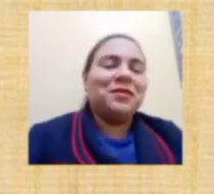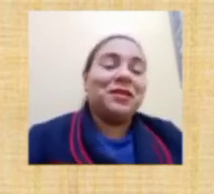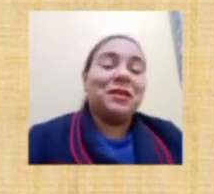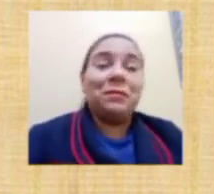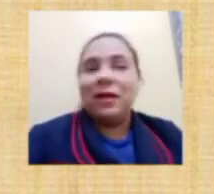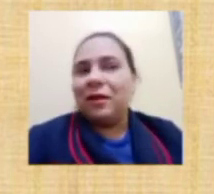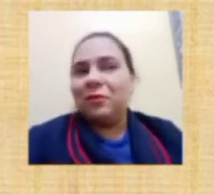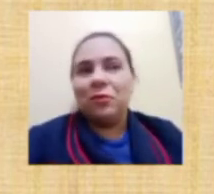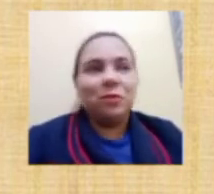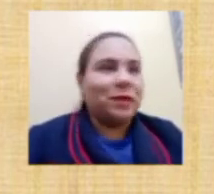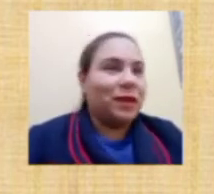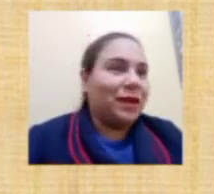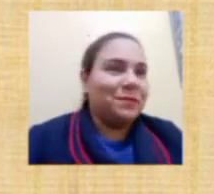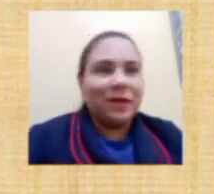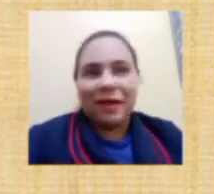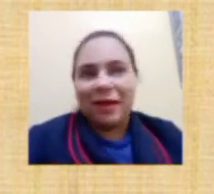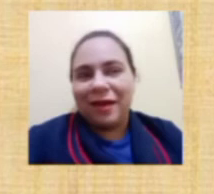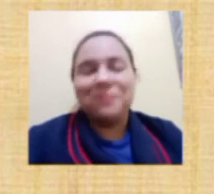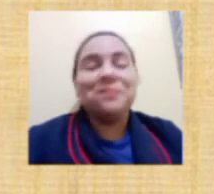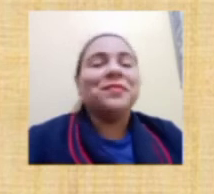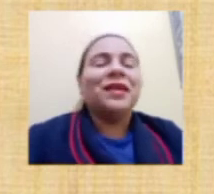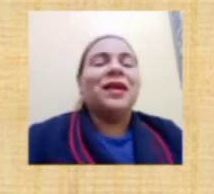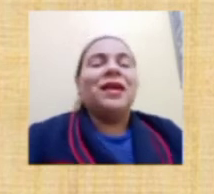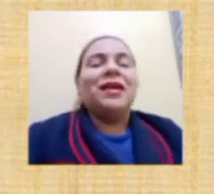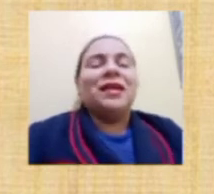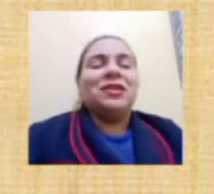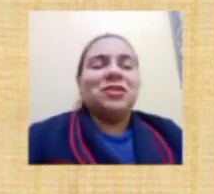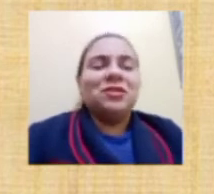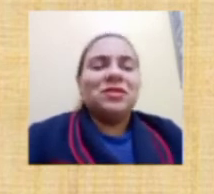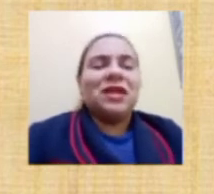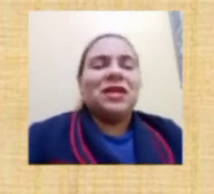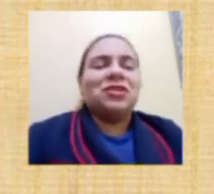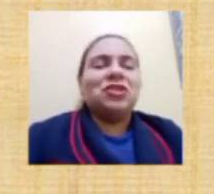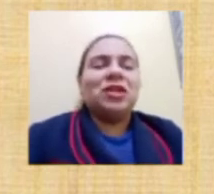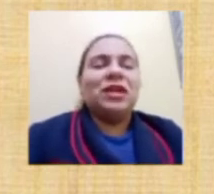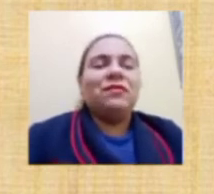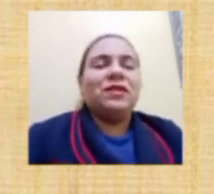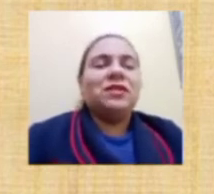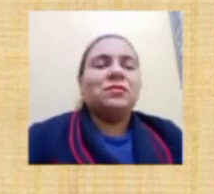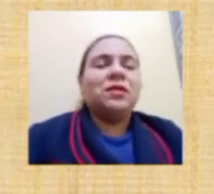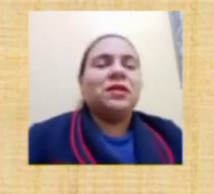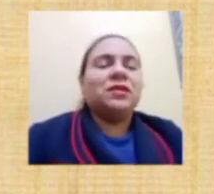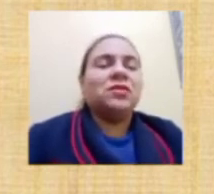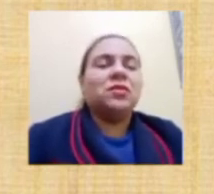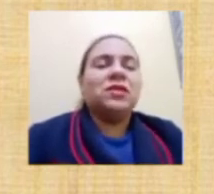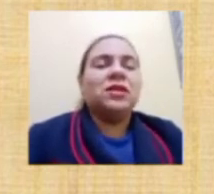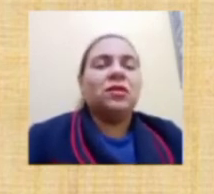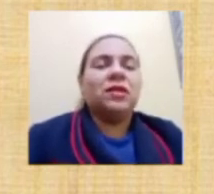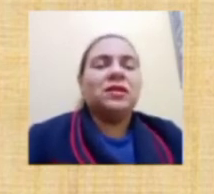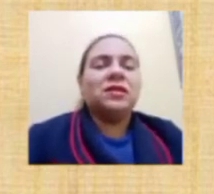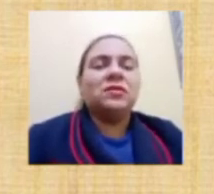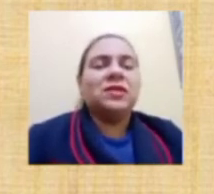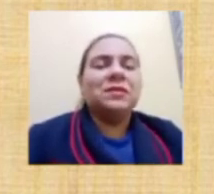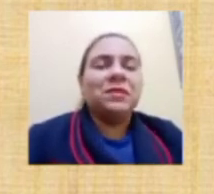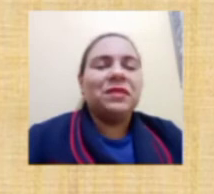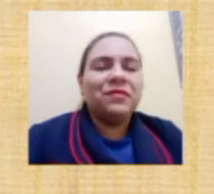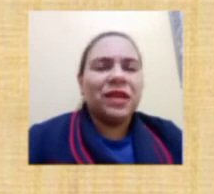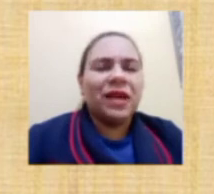positivo. Tudo bem? Então, vamos lá. Nós temos aí a questão 7. Deixa eu subir